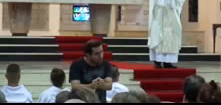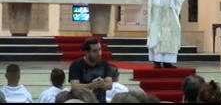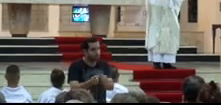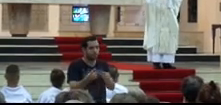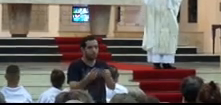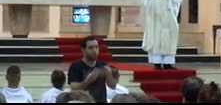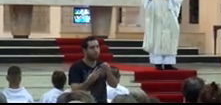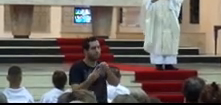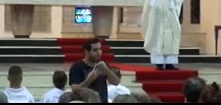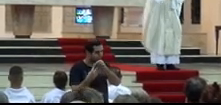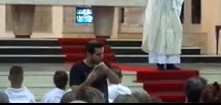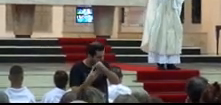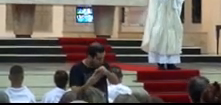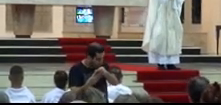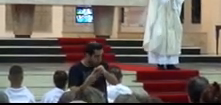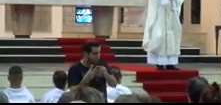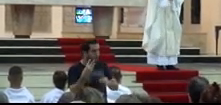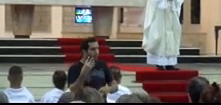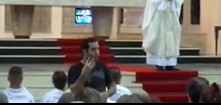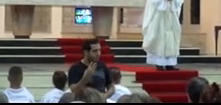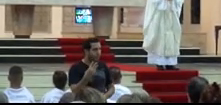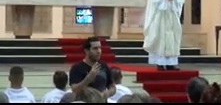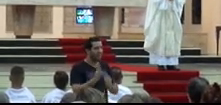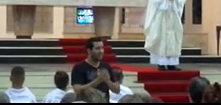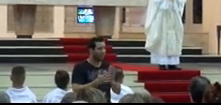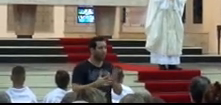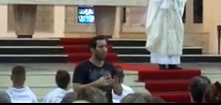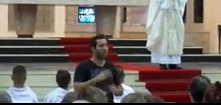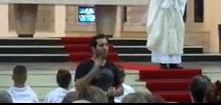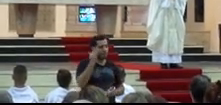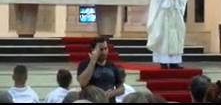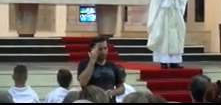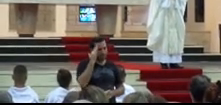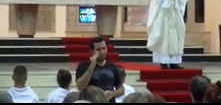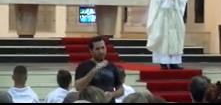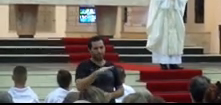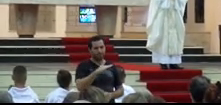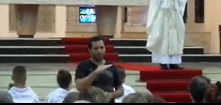Sabendo que tinha chegado a sua hora, amou até o fim.